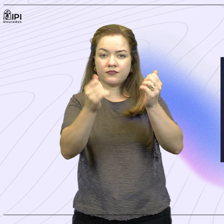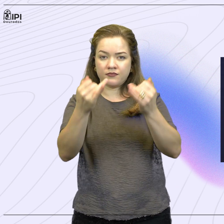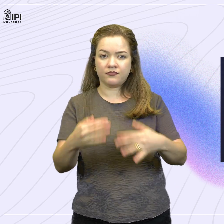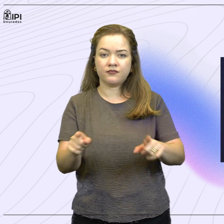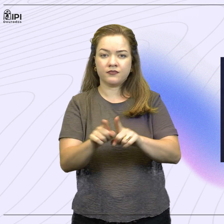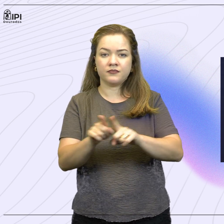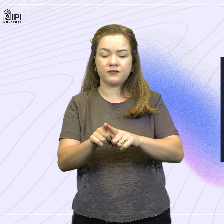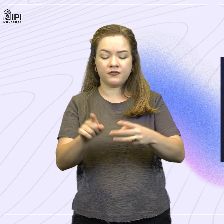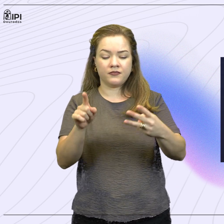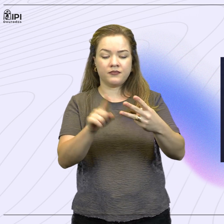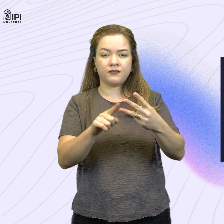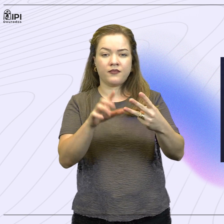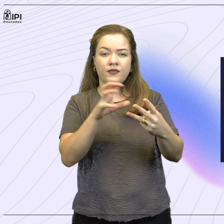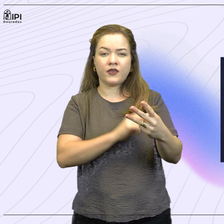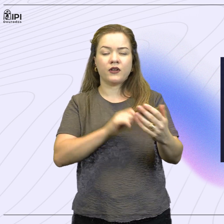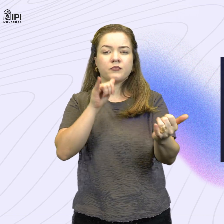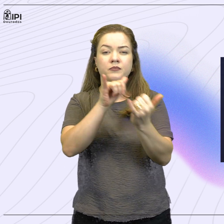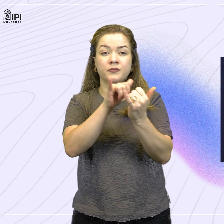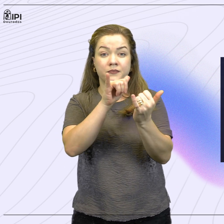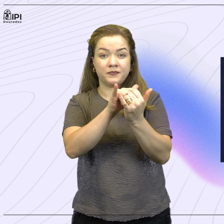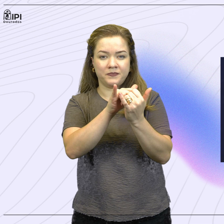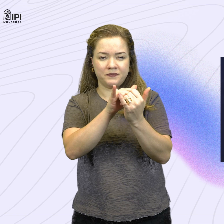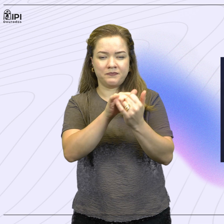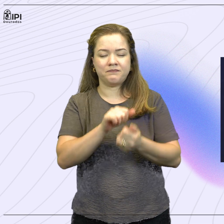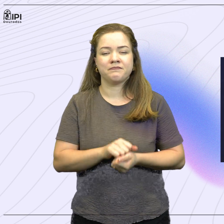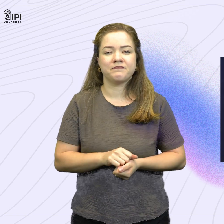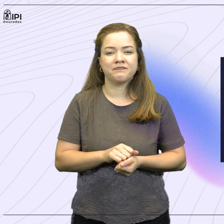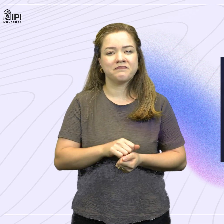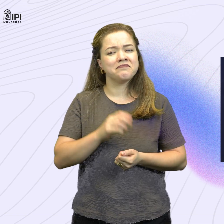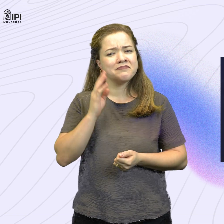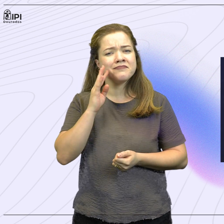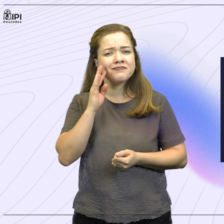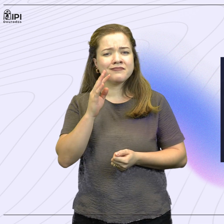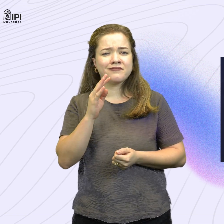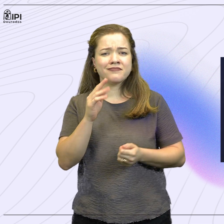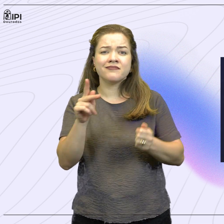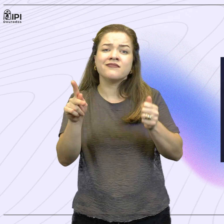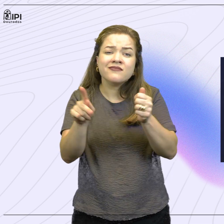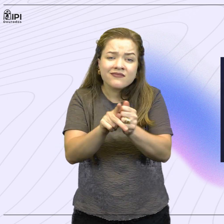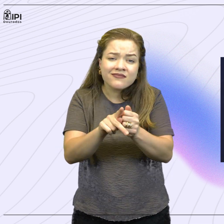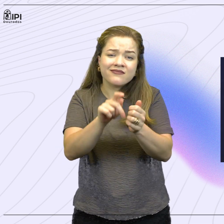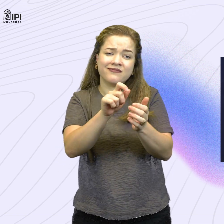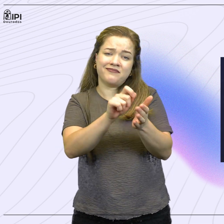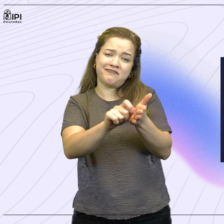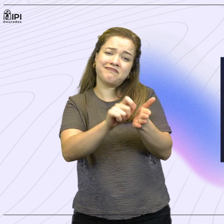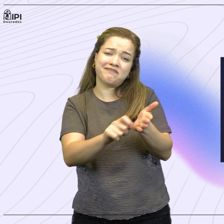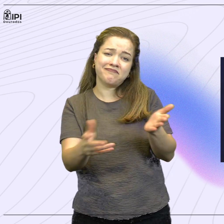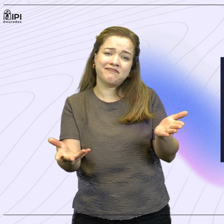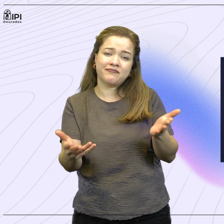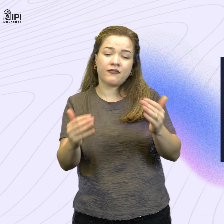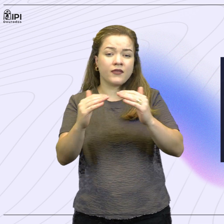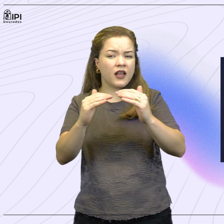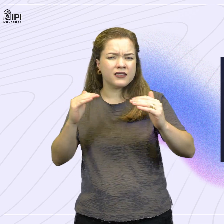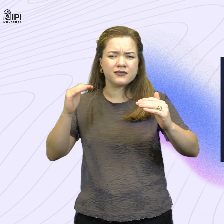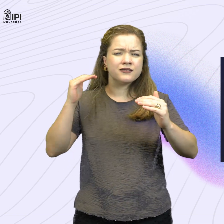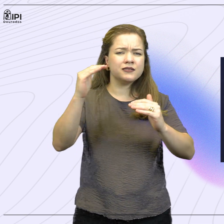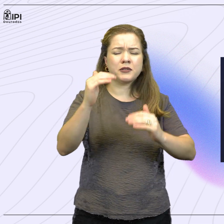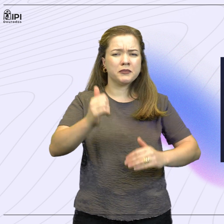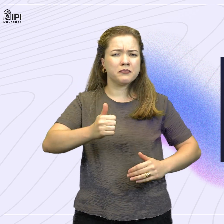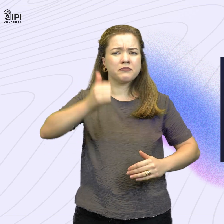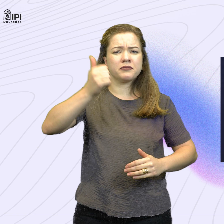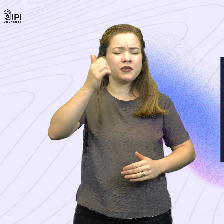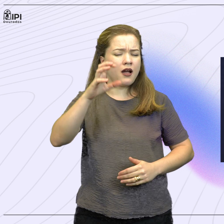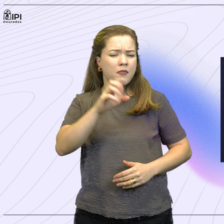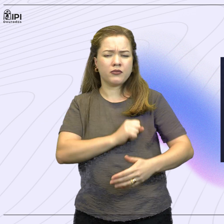amor que perdoa. Interessante como Pedro escreve isso aqui, né? Ele fala: acima de tudo, porém, tenham amor um para com os